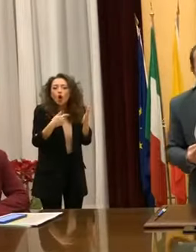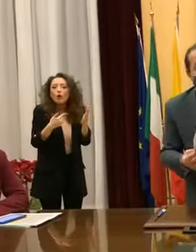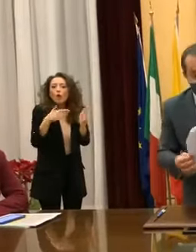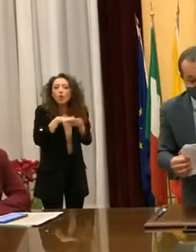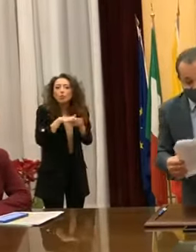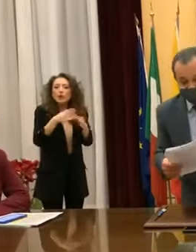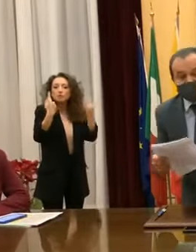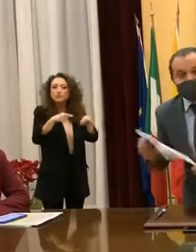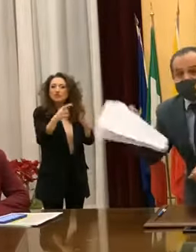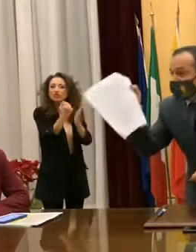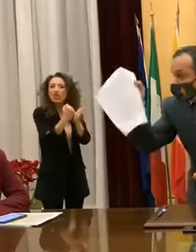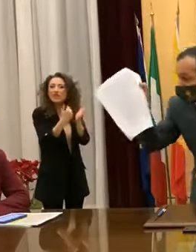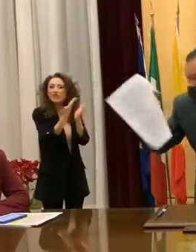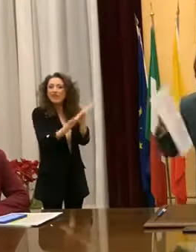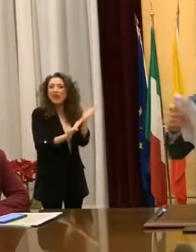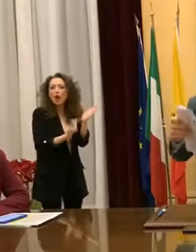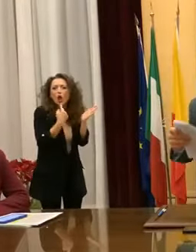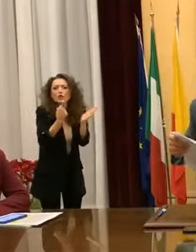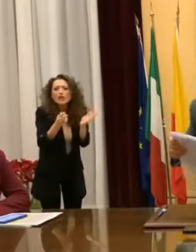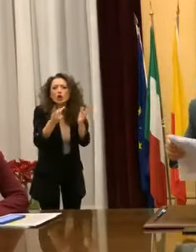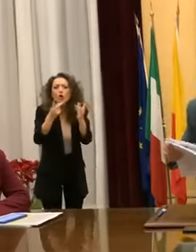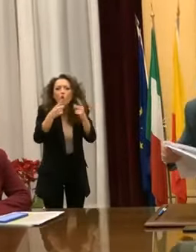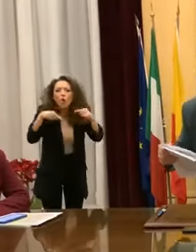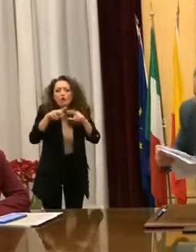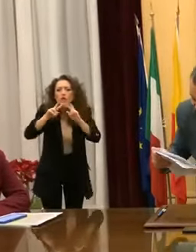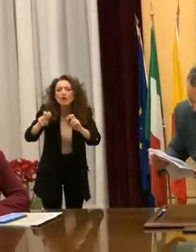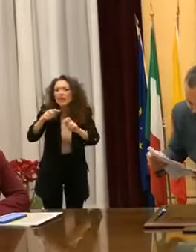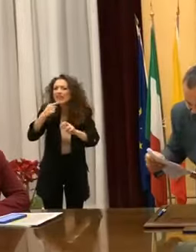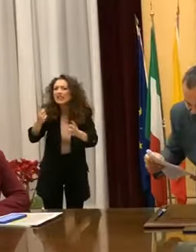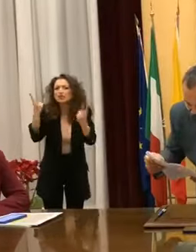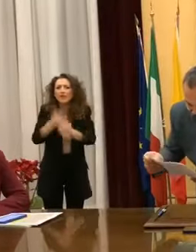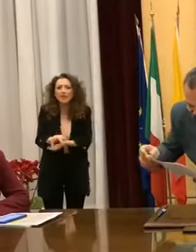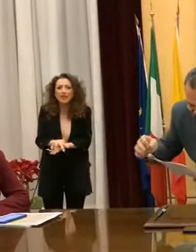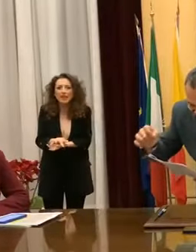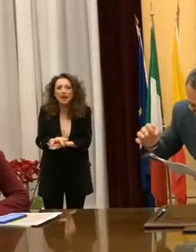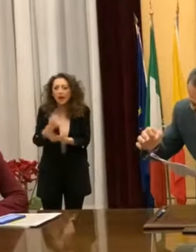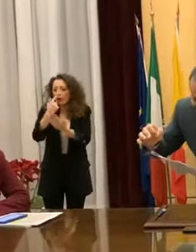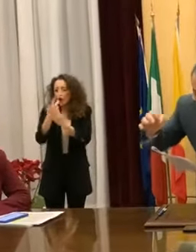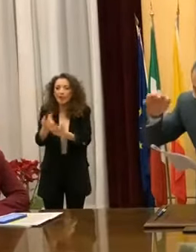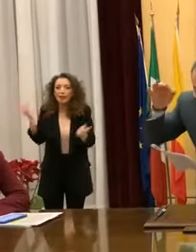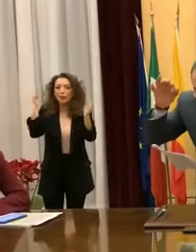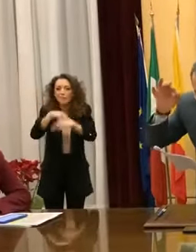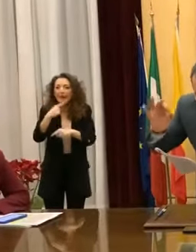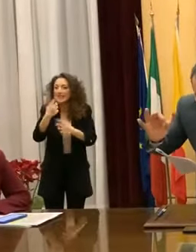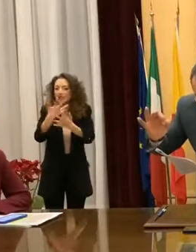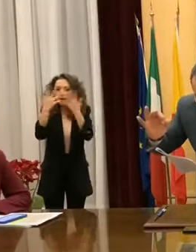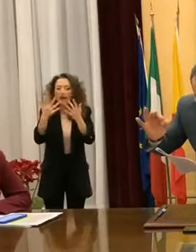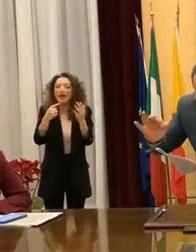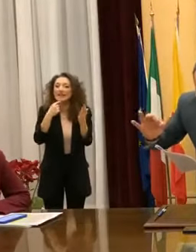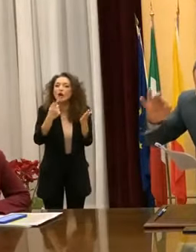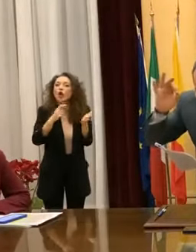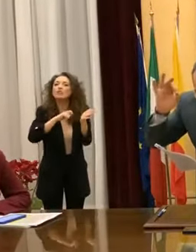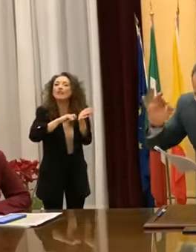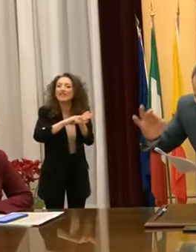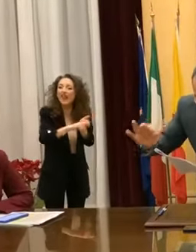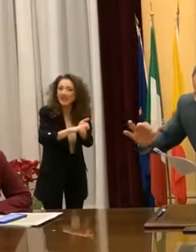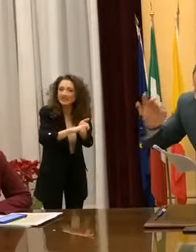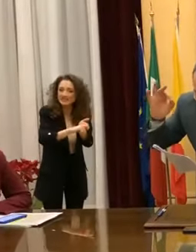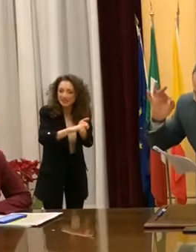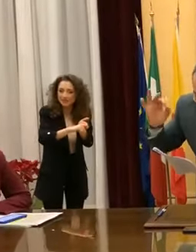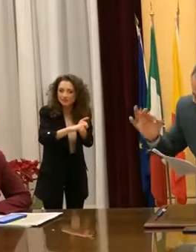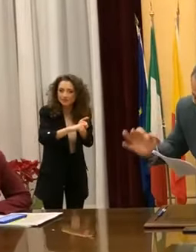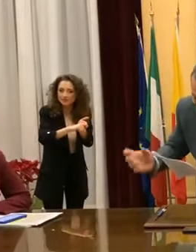tutti. Lo dicono loro stessi, guardate. Quindi scrivono, si evidenzia la criticità